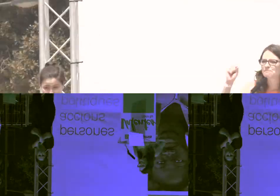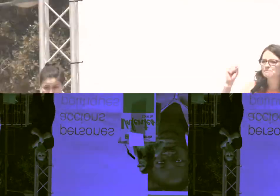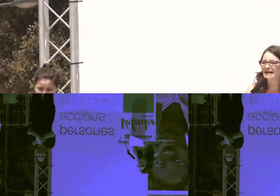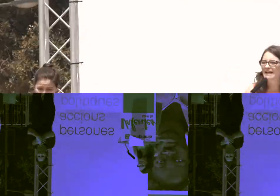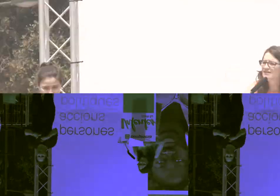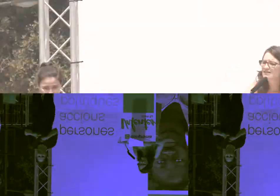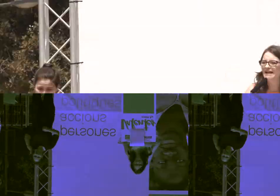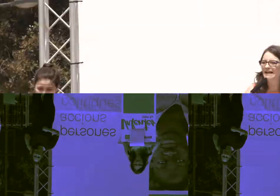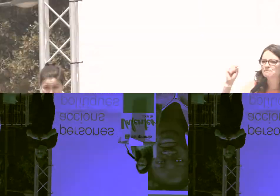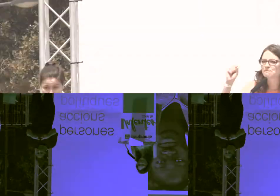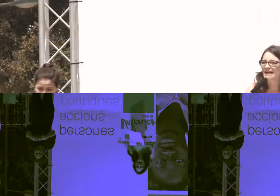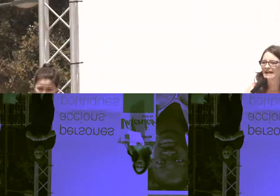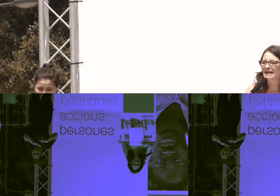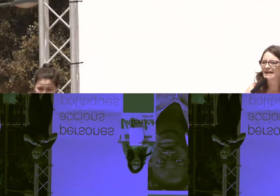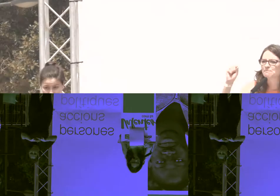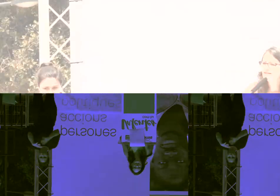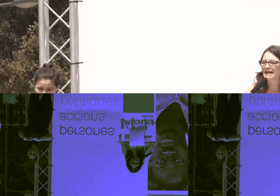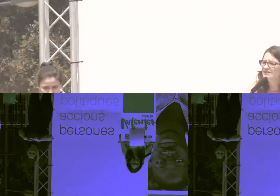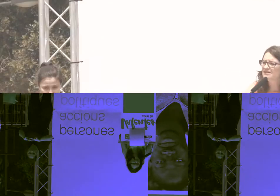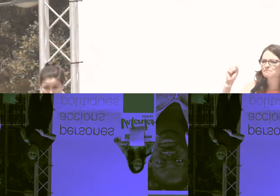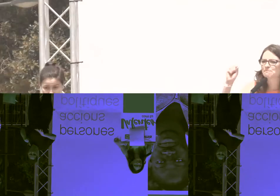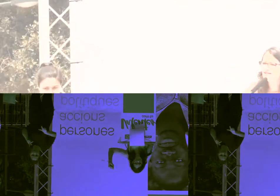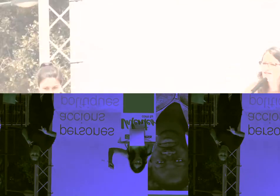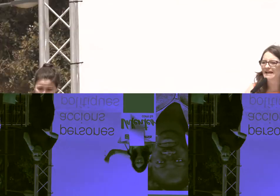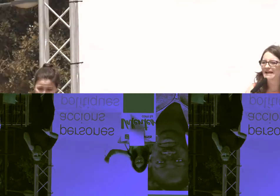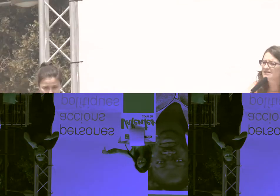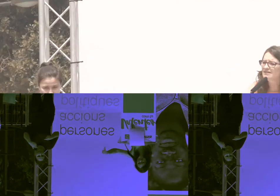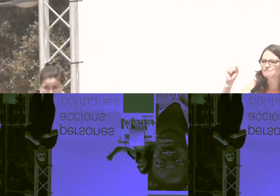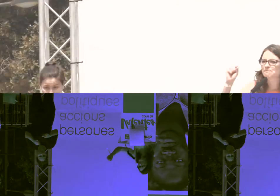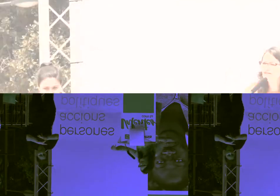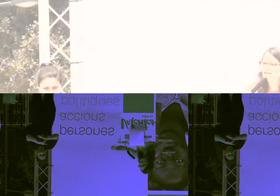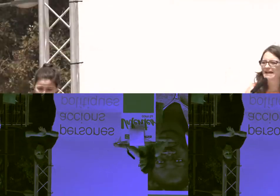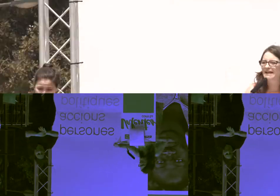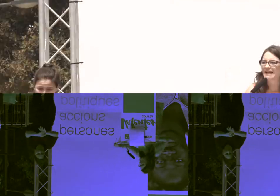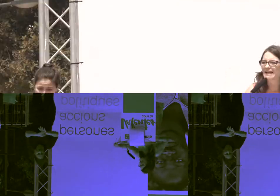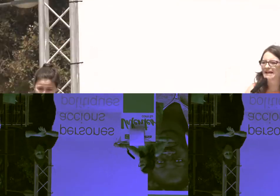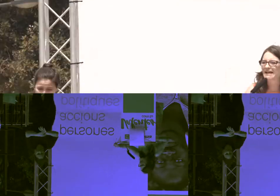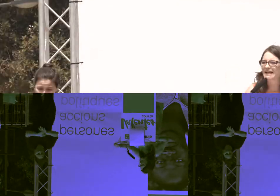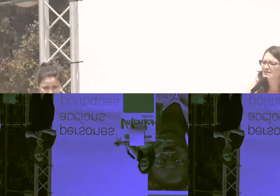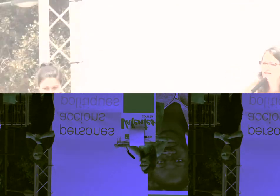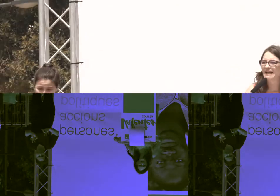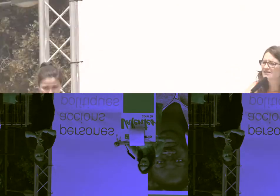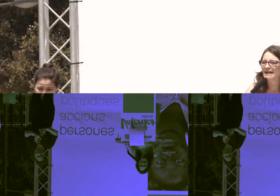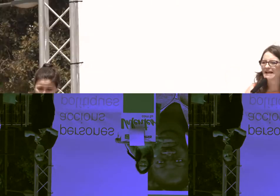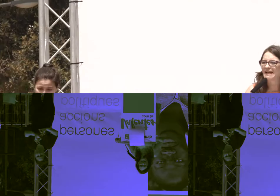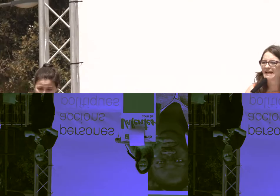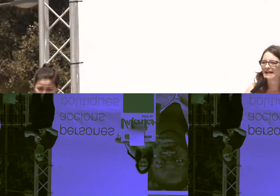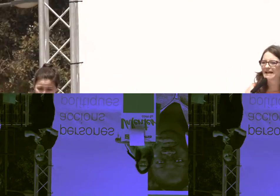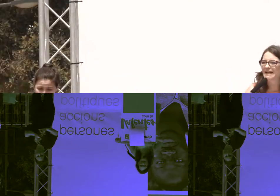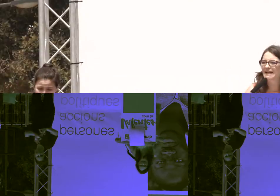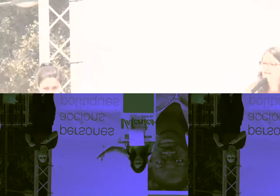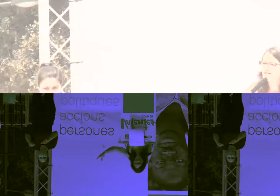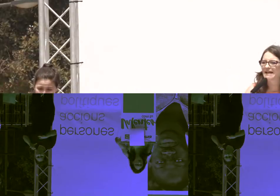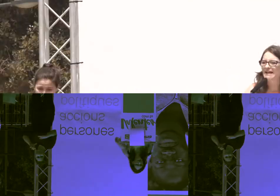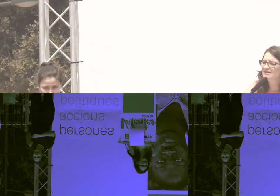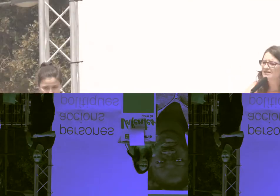carnet a la gent per a curar-la de les seues malalties. En 2015, en este país, la gent tenia que triar entre medicar-se o